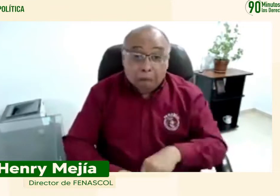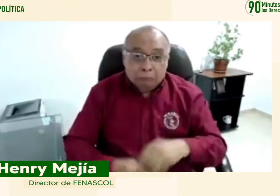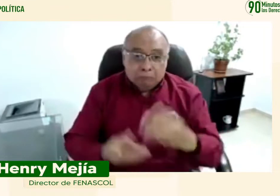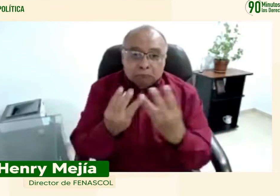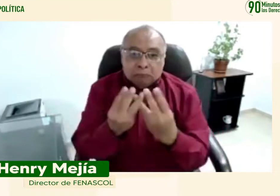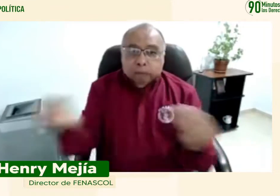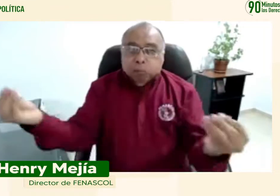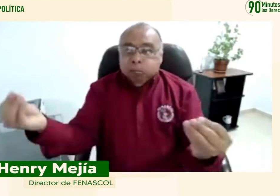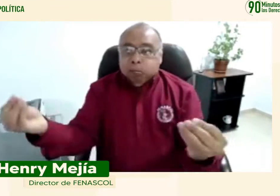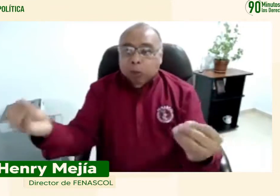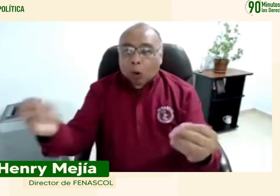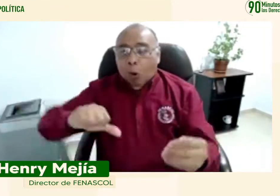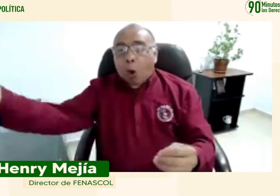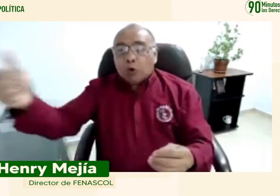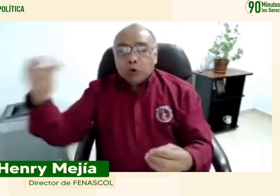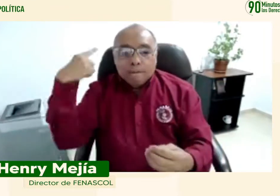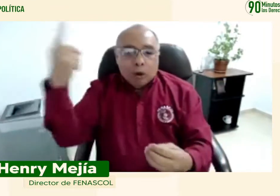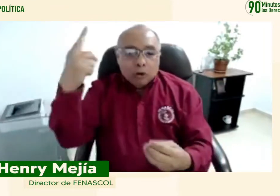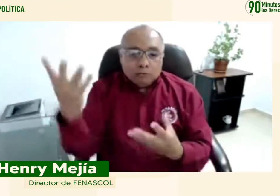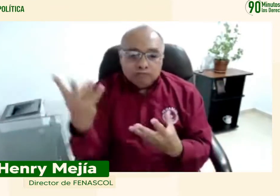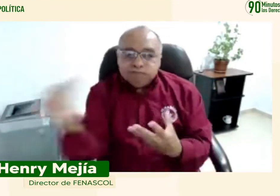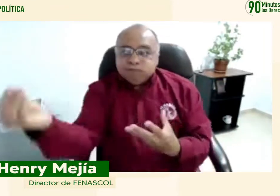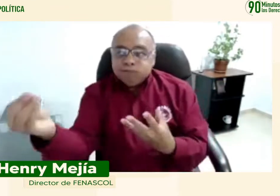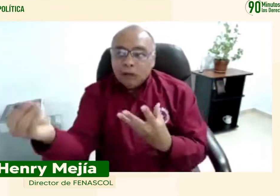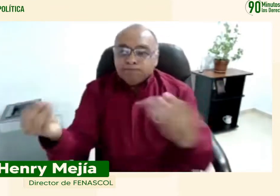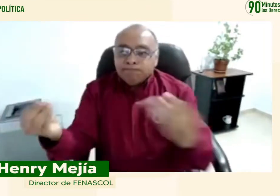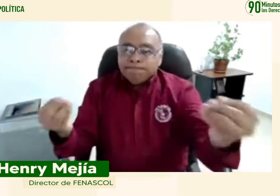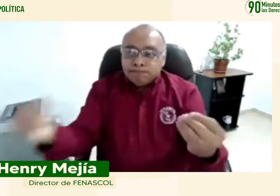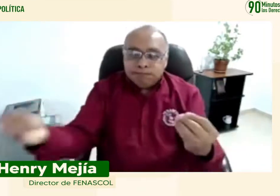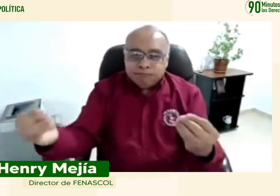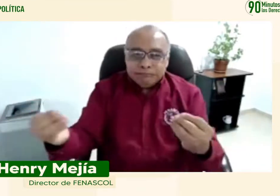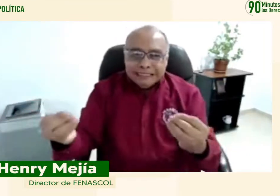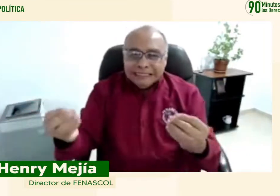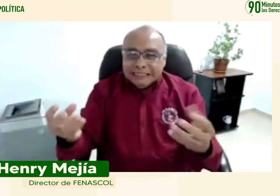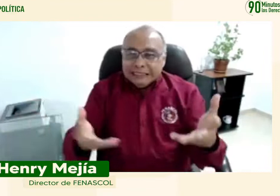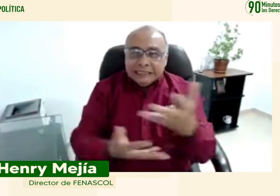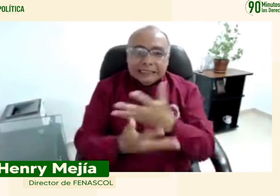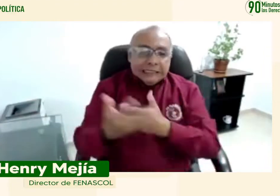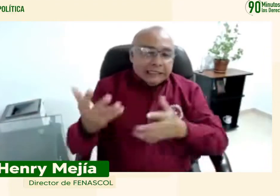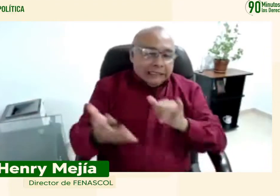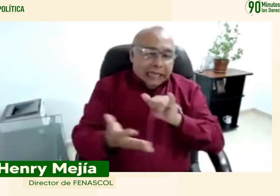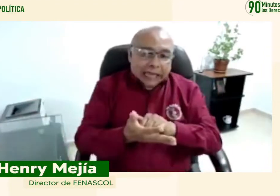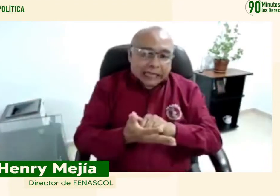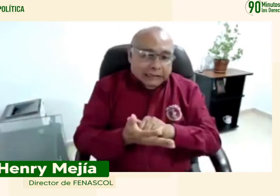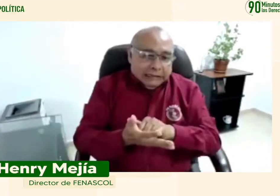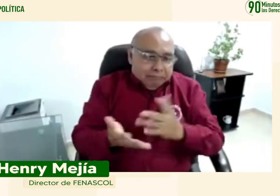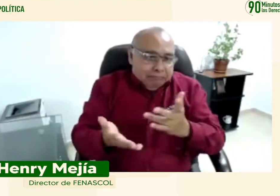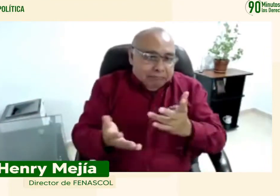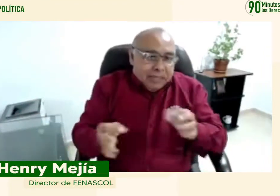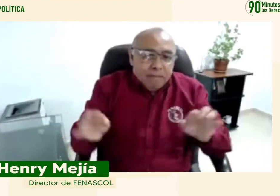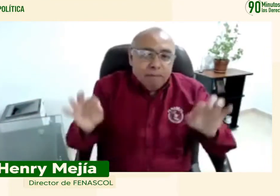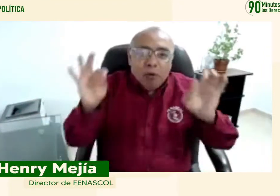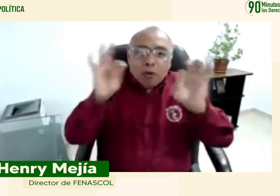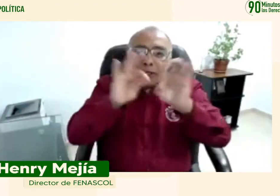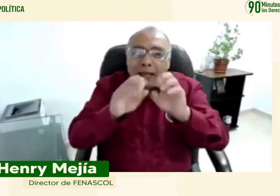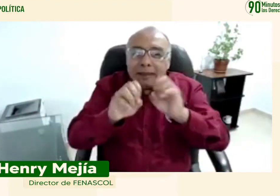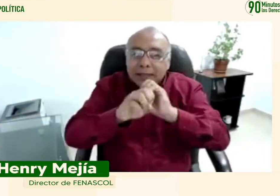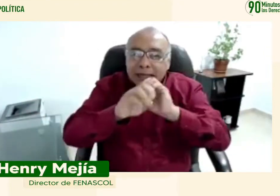entonces quiere decir que todo se alíen se dividió y algunos se dividieron con diferentes grupos políticos o partidos políticos y eso ocurre